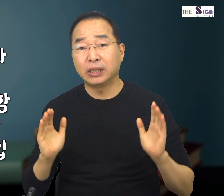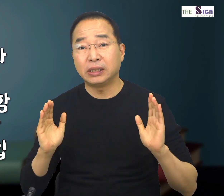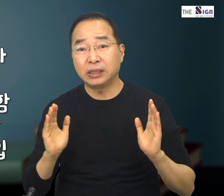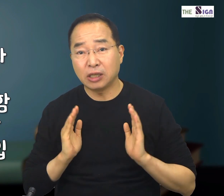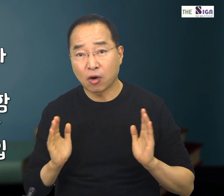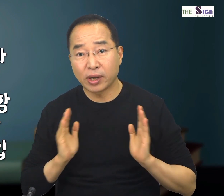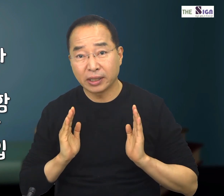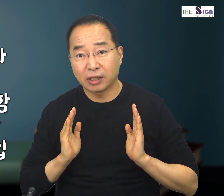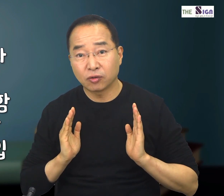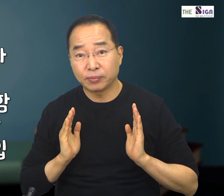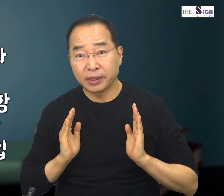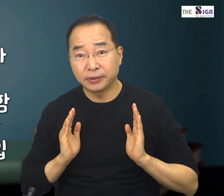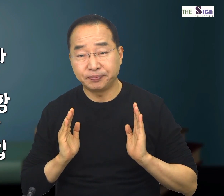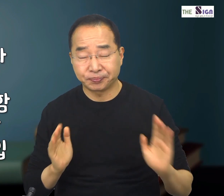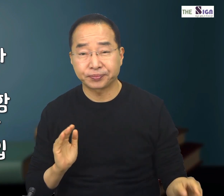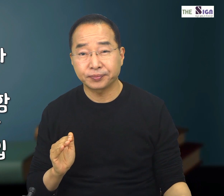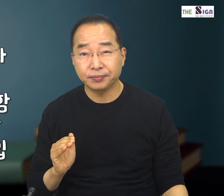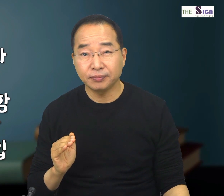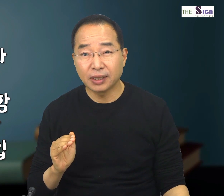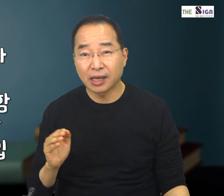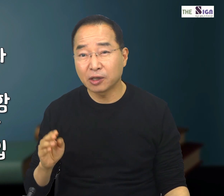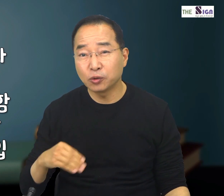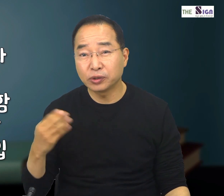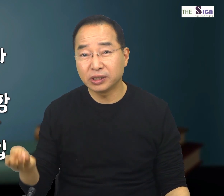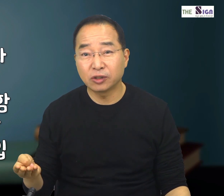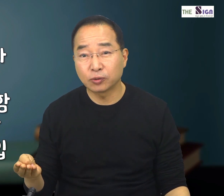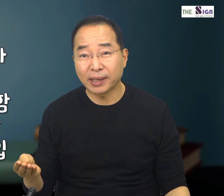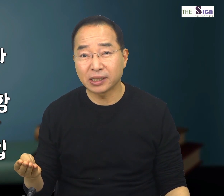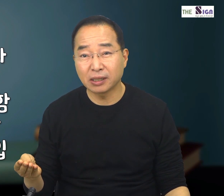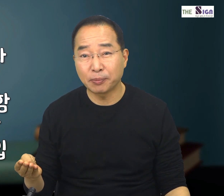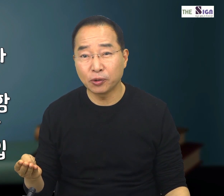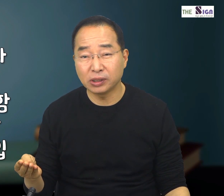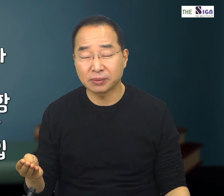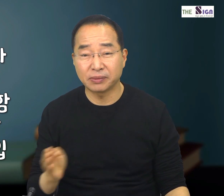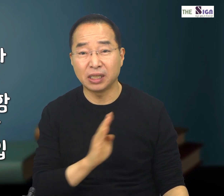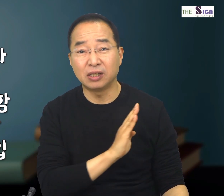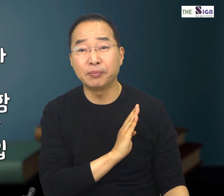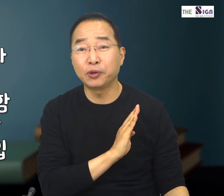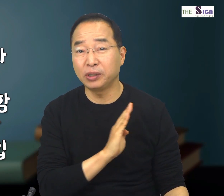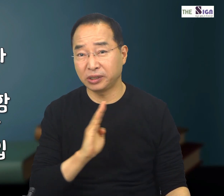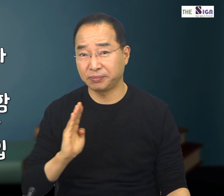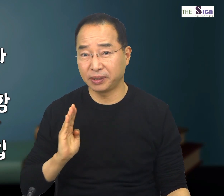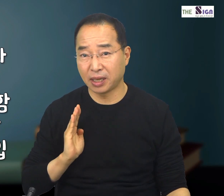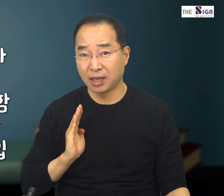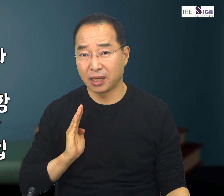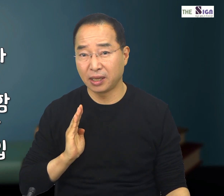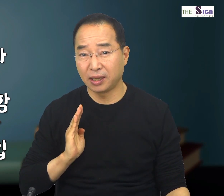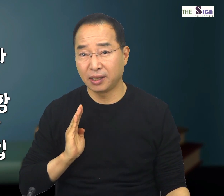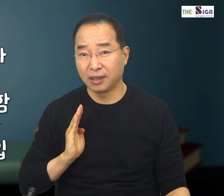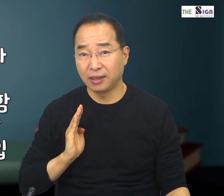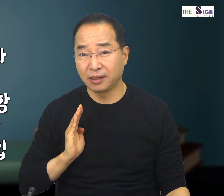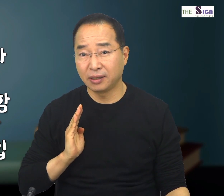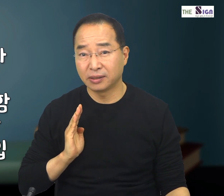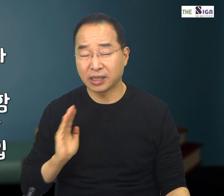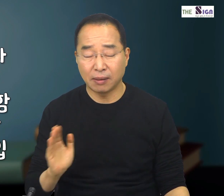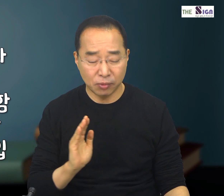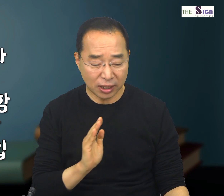이 역할을 한다고 그러면은 약간 여기서 이것도 파생된 표현이 있습니다. 이런 표현이 있습니다. 자,